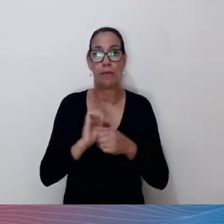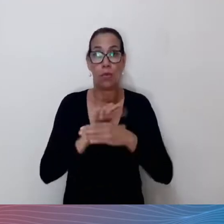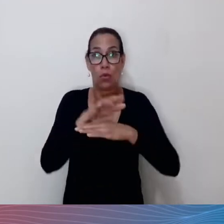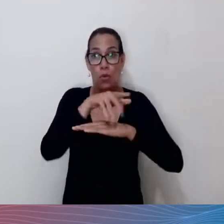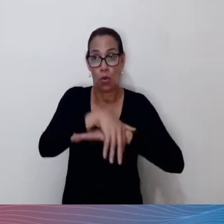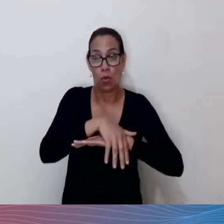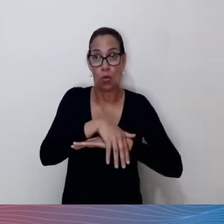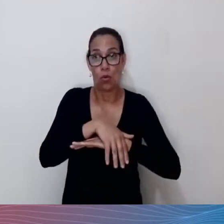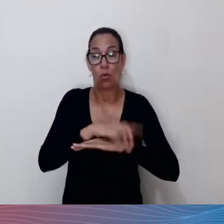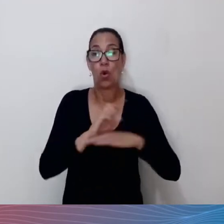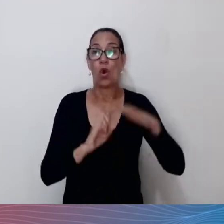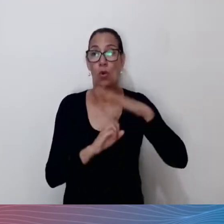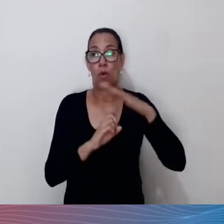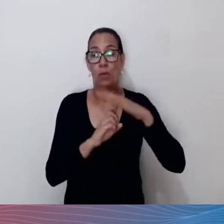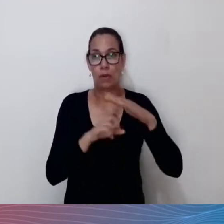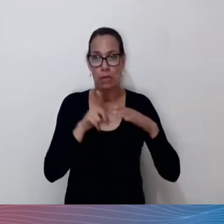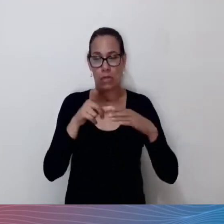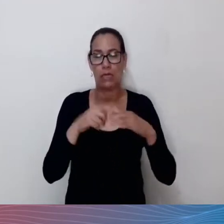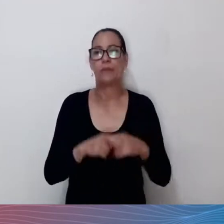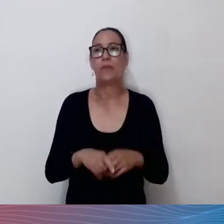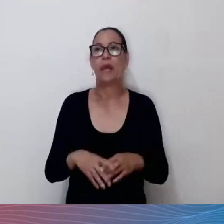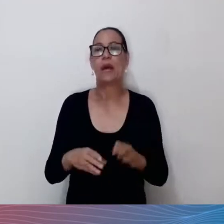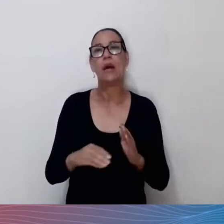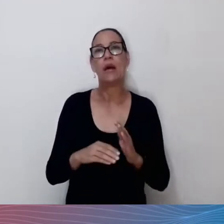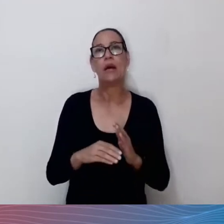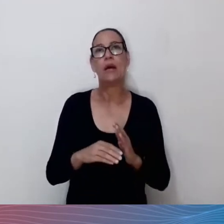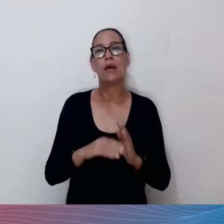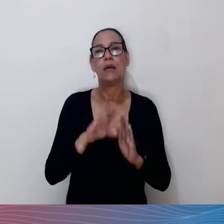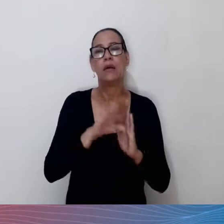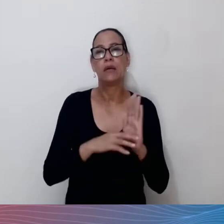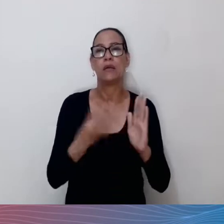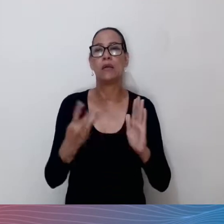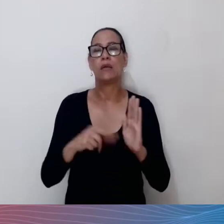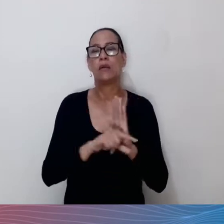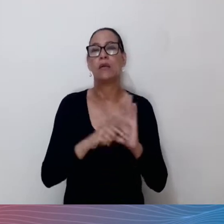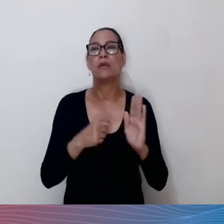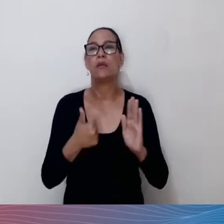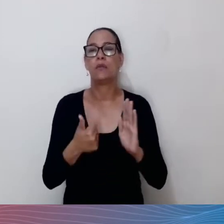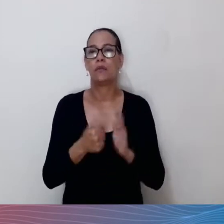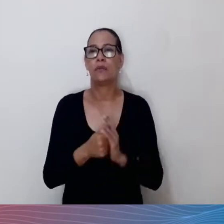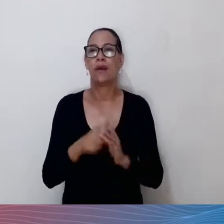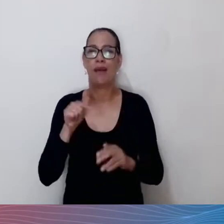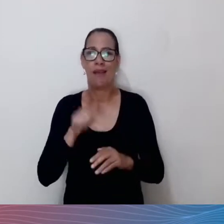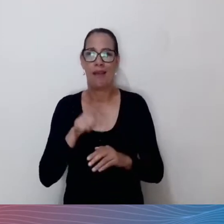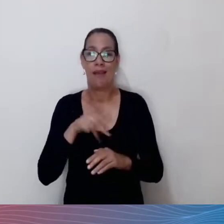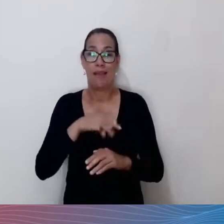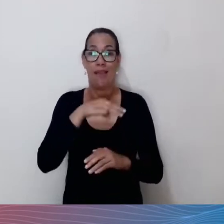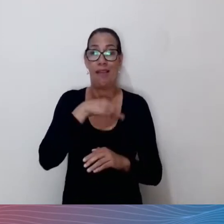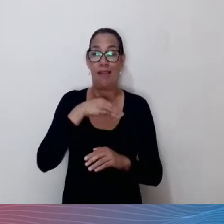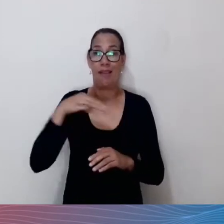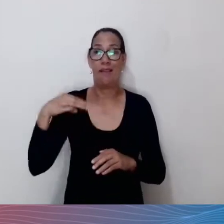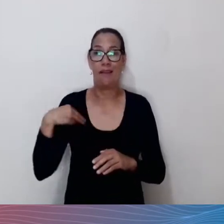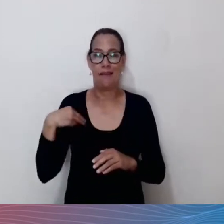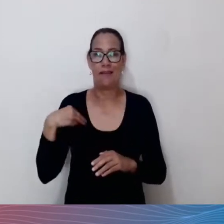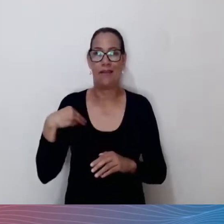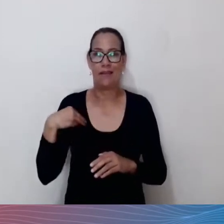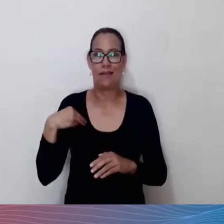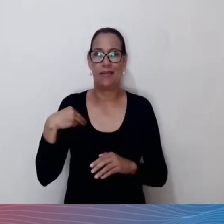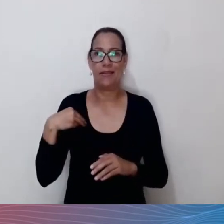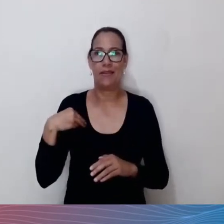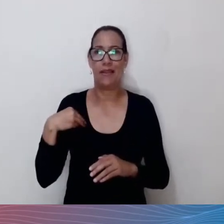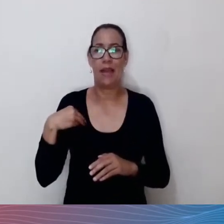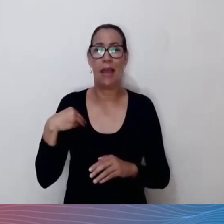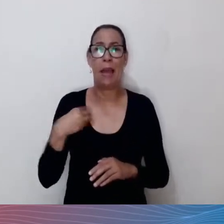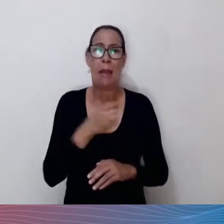1. Pelo que tendo este ministério, segundo a misericórdia que nos foi feita, não desfalecemos.